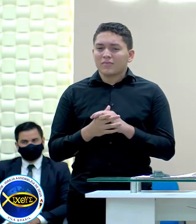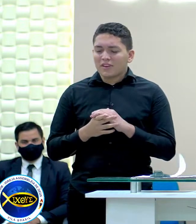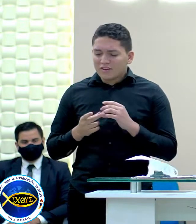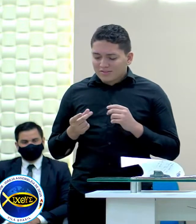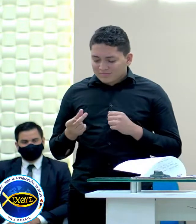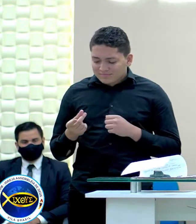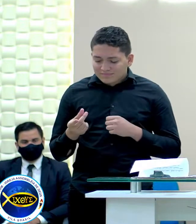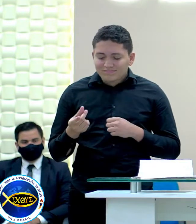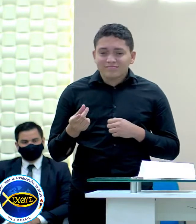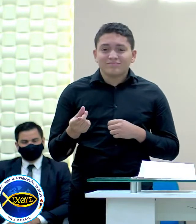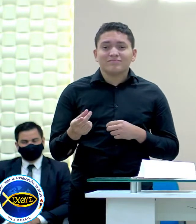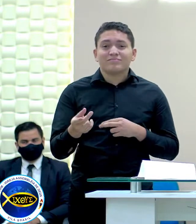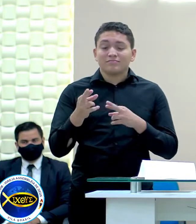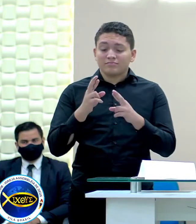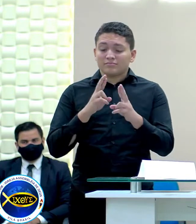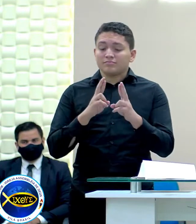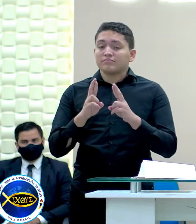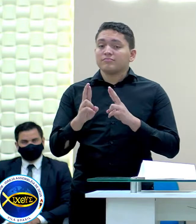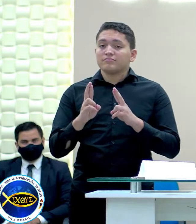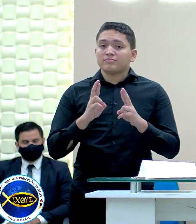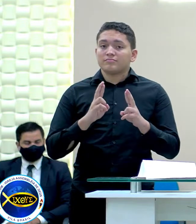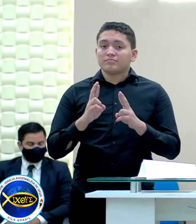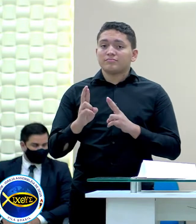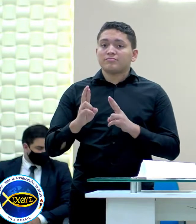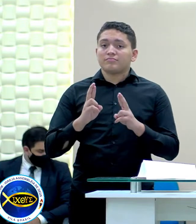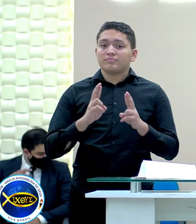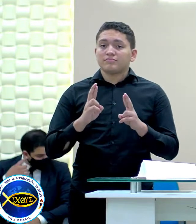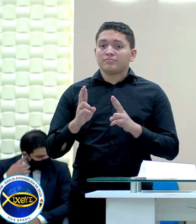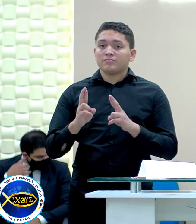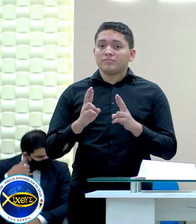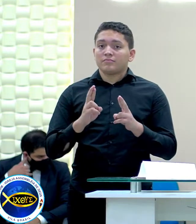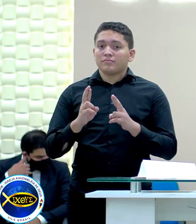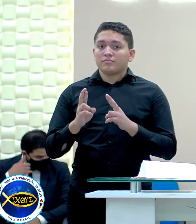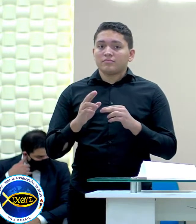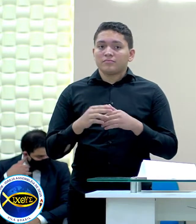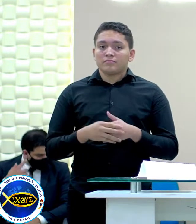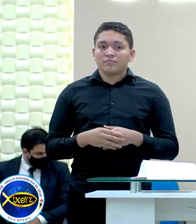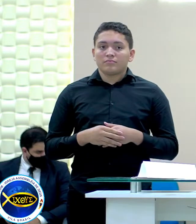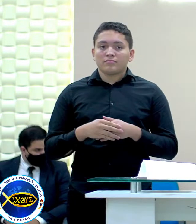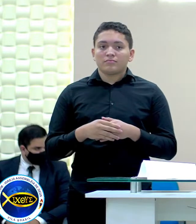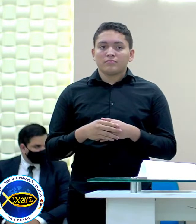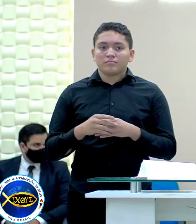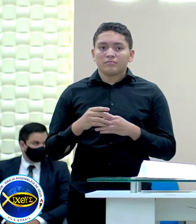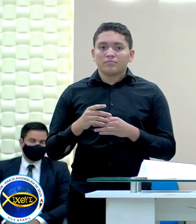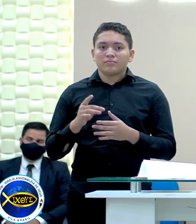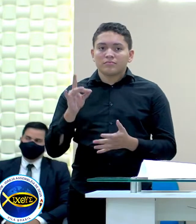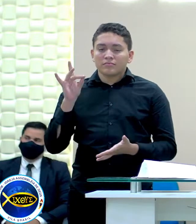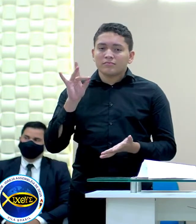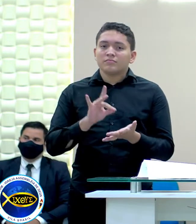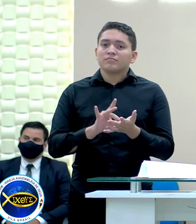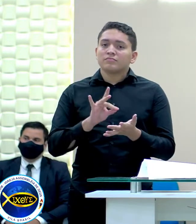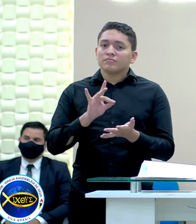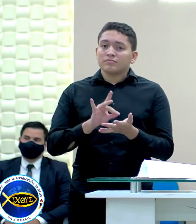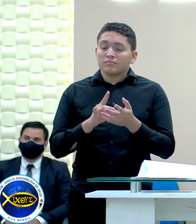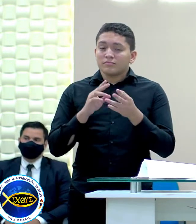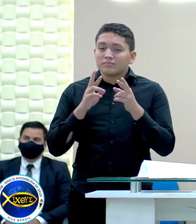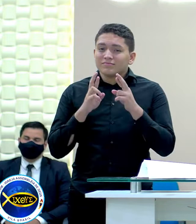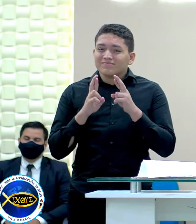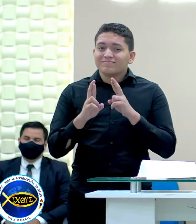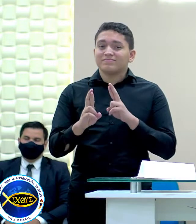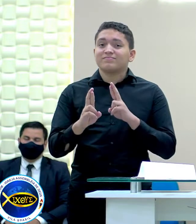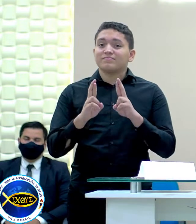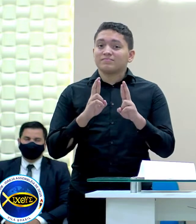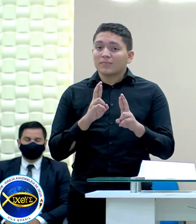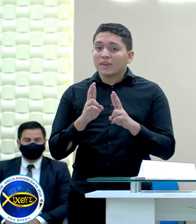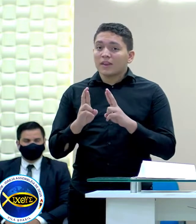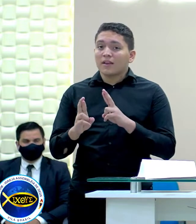eterno, é um relacionamento de reciprocidade, é um relacionamento que,